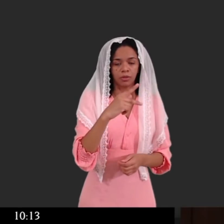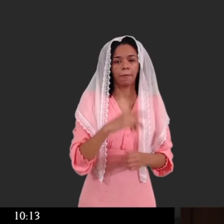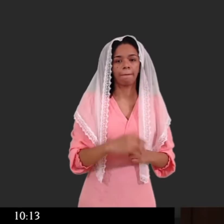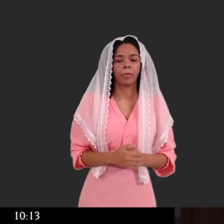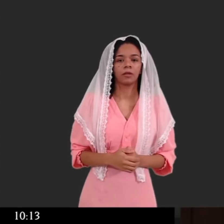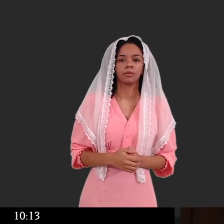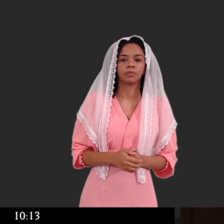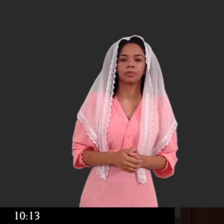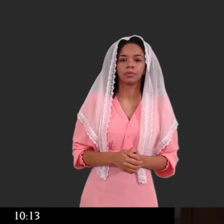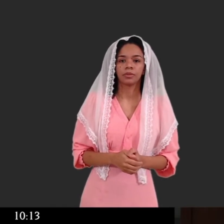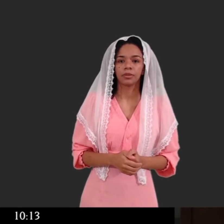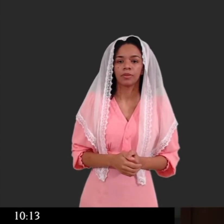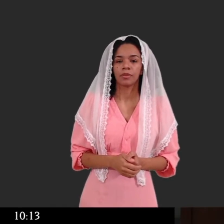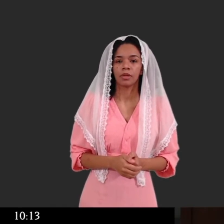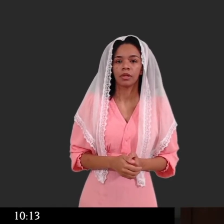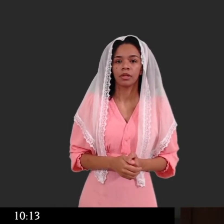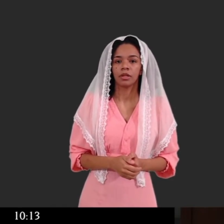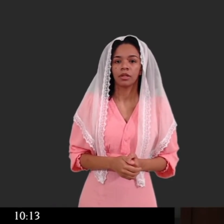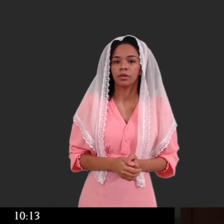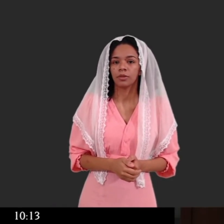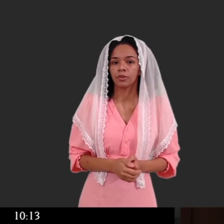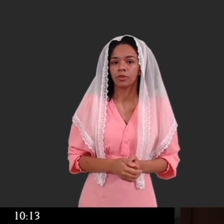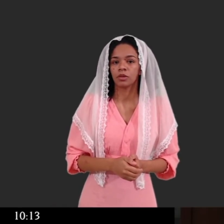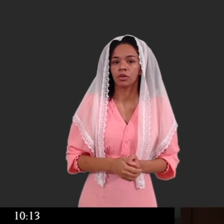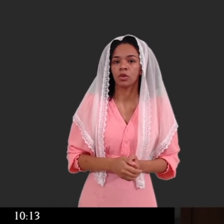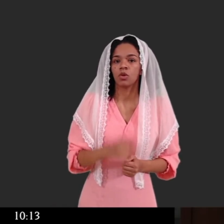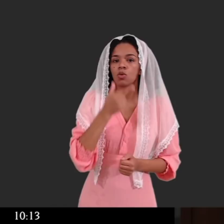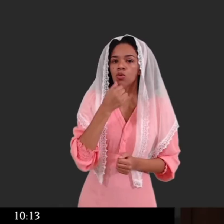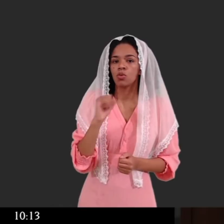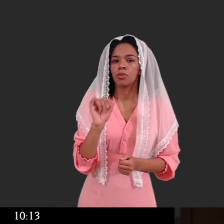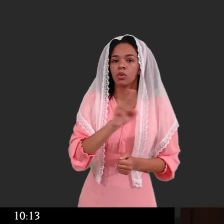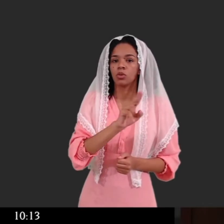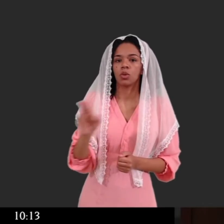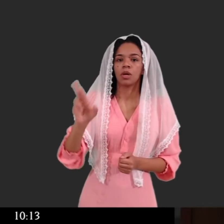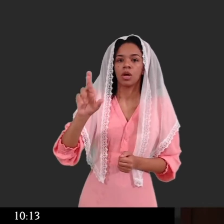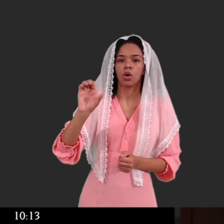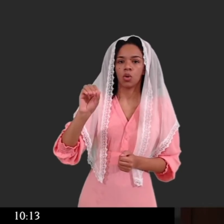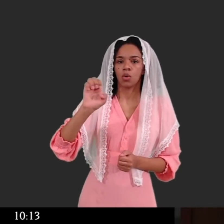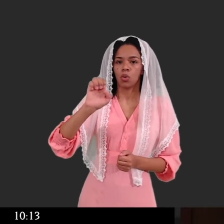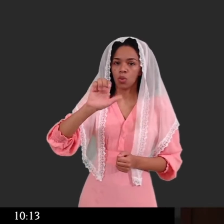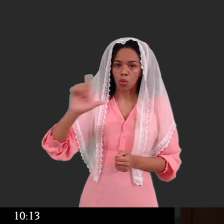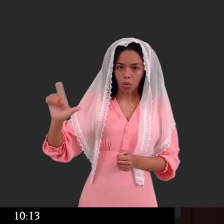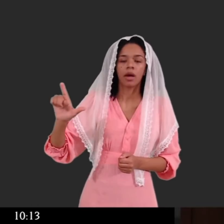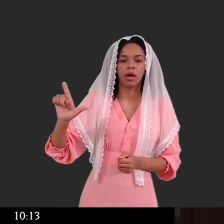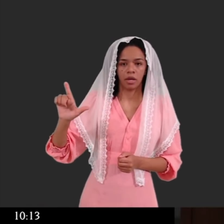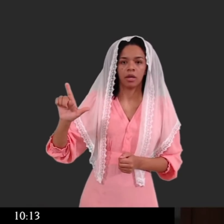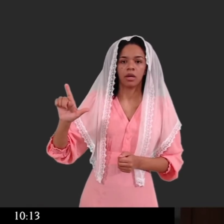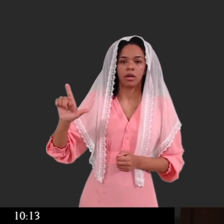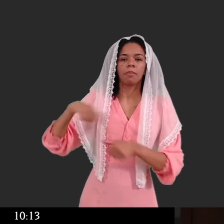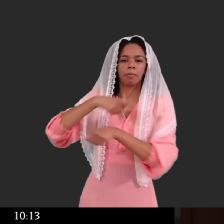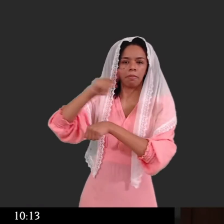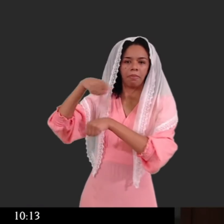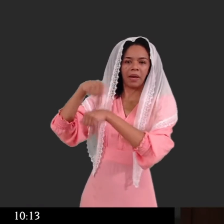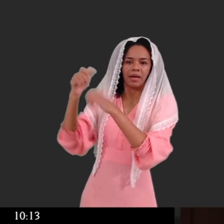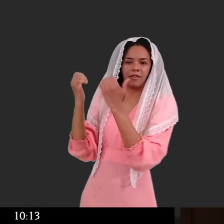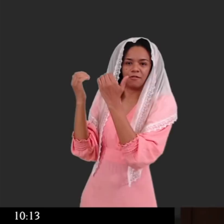Também, irmãos, eu me lembro aqui do irmão Roel Alarcón, ancião em Concepción, no Chile. Ele também,